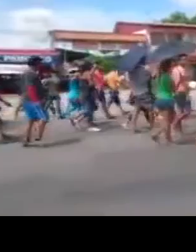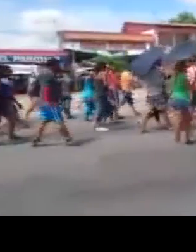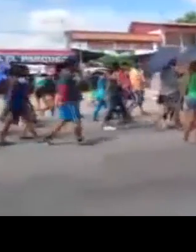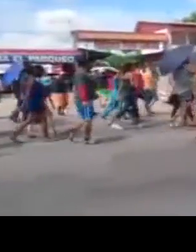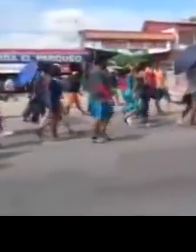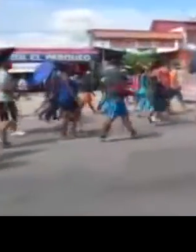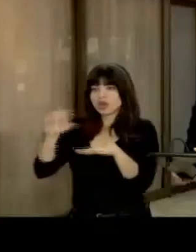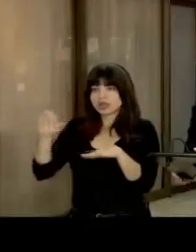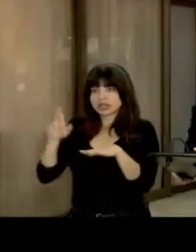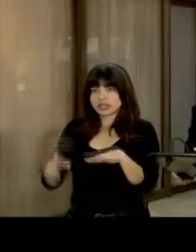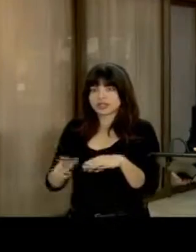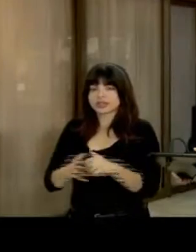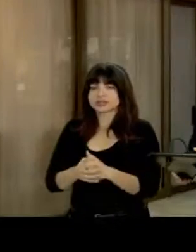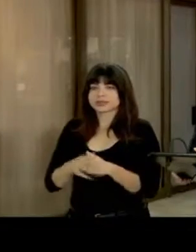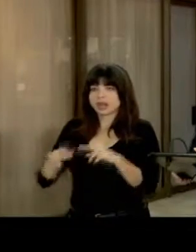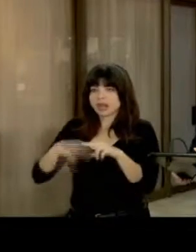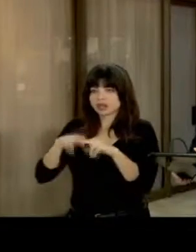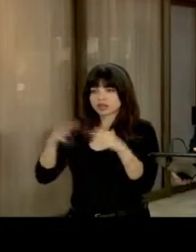migraciones ilegales.